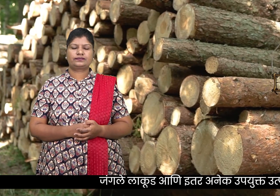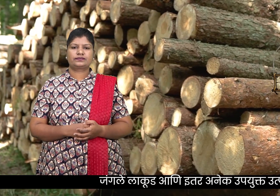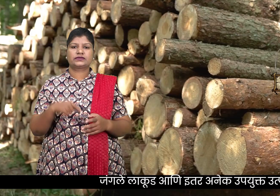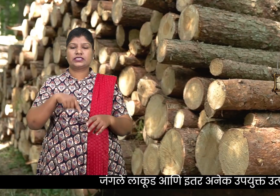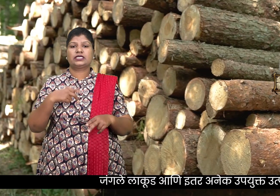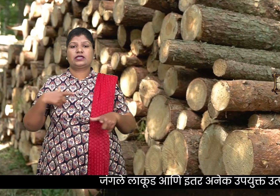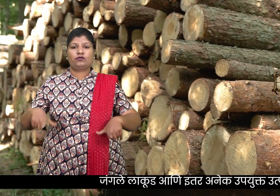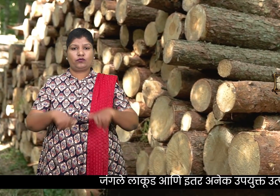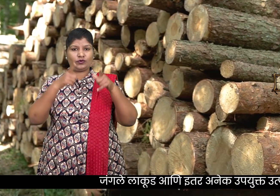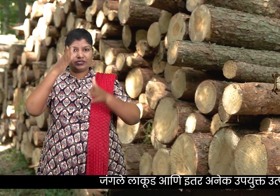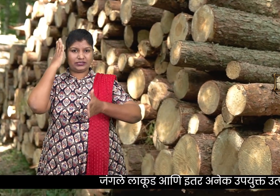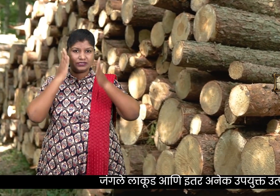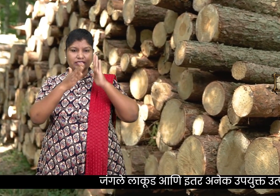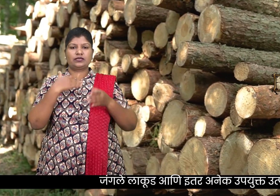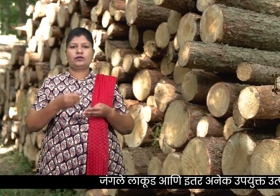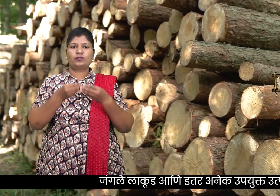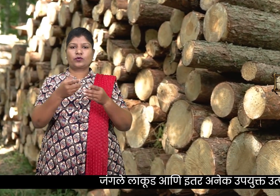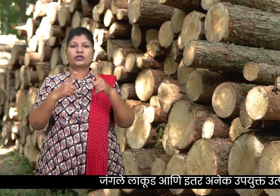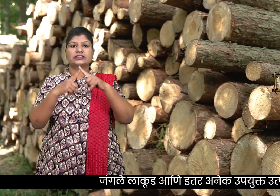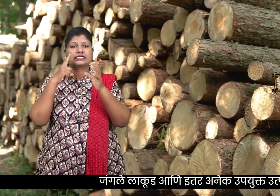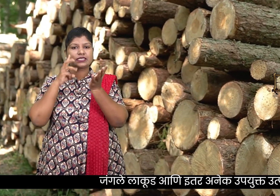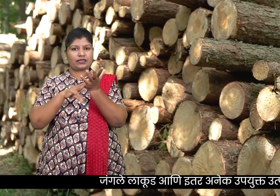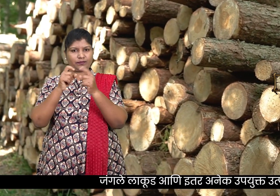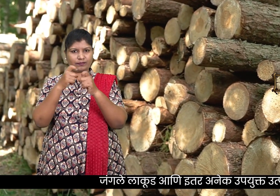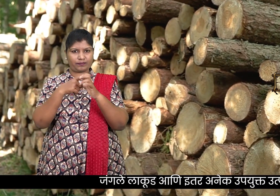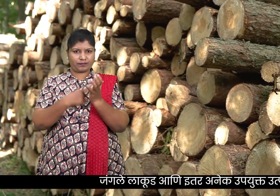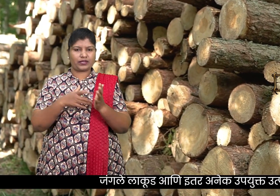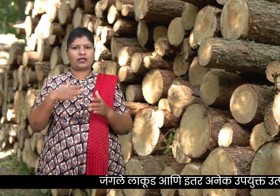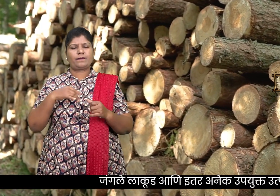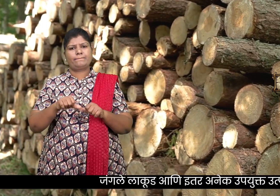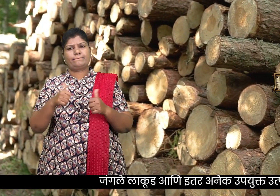जंगले लाकूड आणि इतर अनेक उपयुक्त उत्पादने